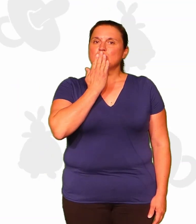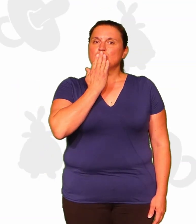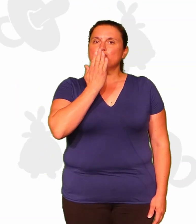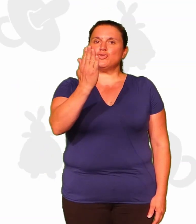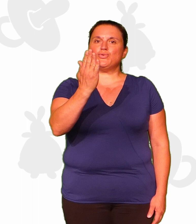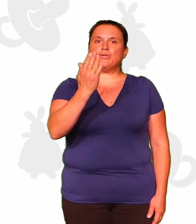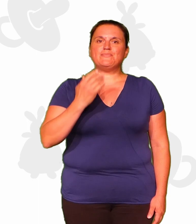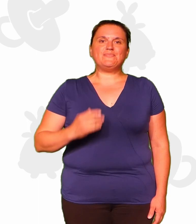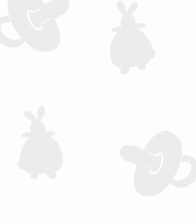Bonjour.